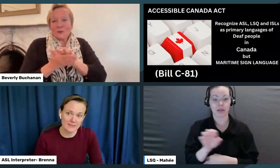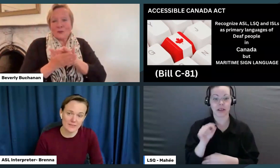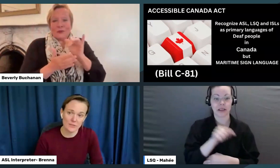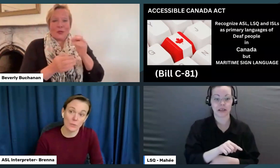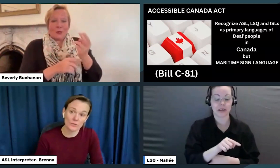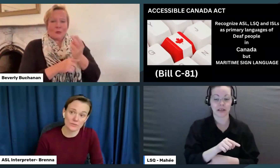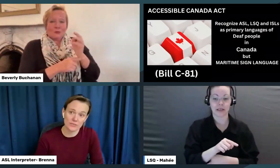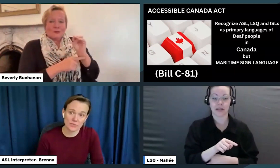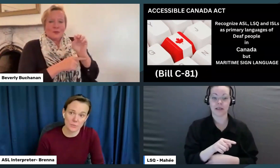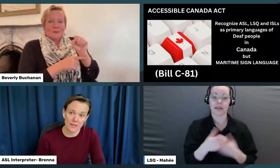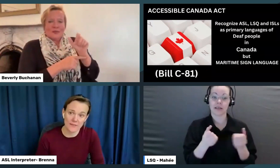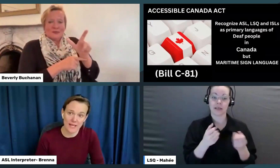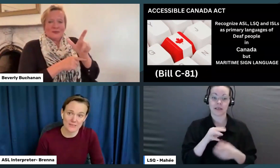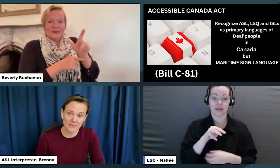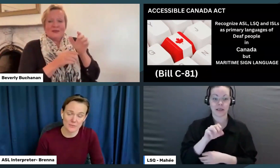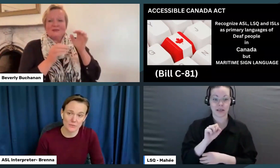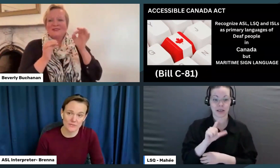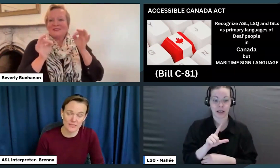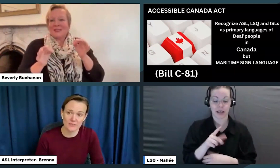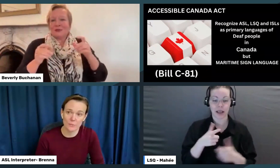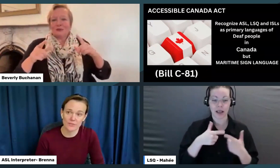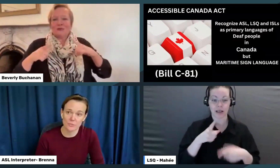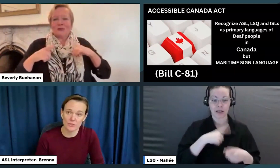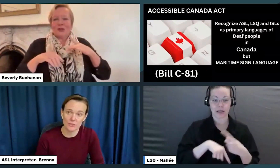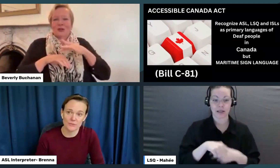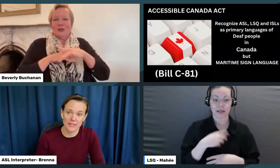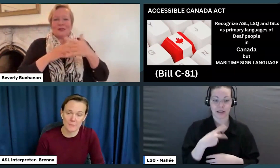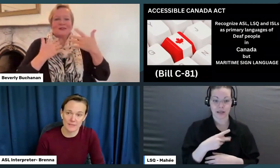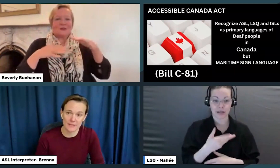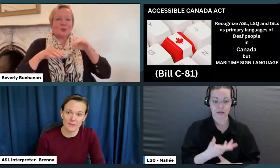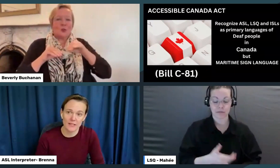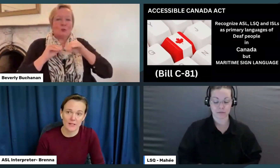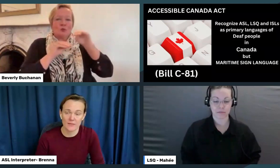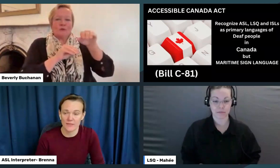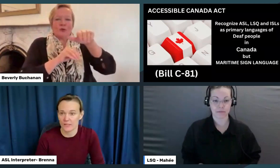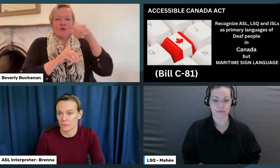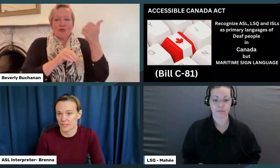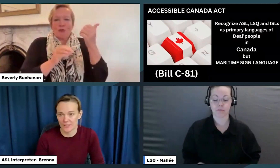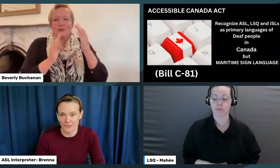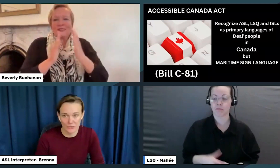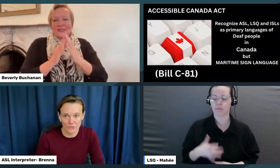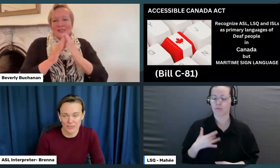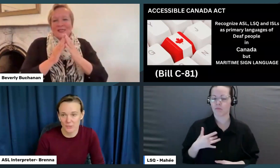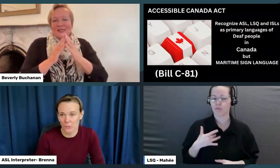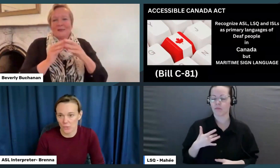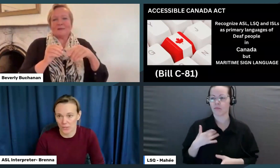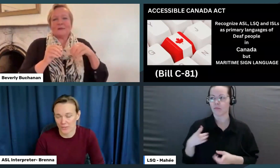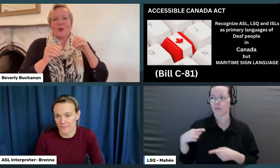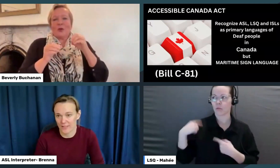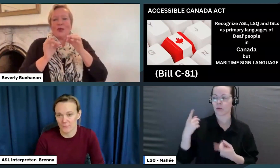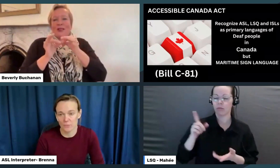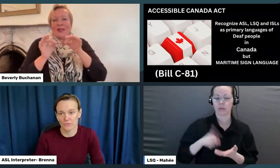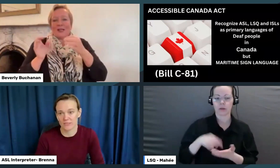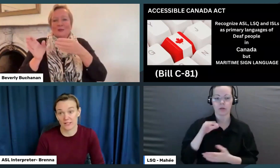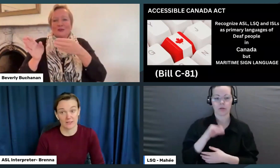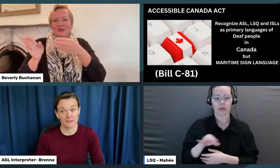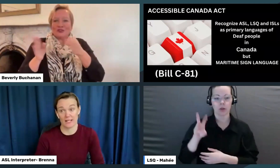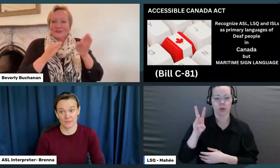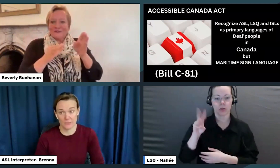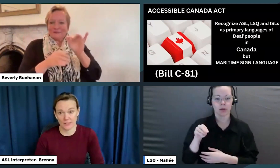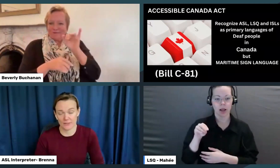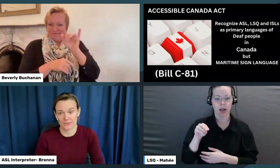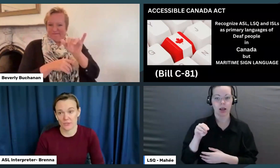Et les plus anciens enseignants qui étaient à l'école d'Halifax, qui utilisaient MSL, avaient pris leur retraite anticipée ou alors ils avaient